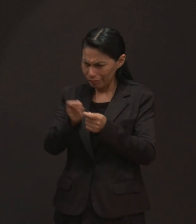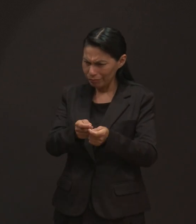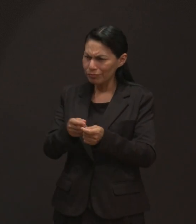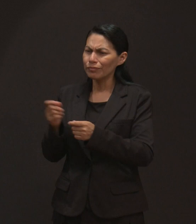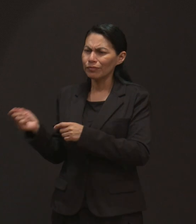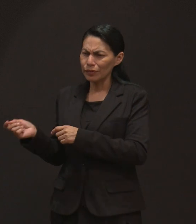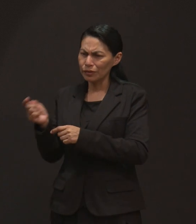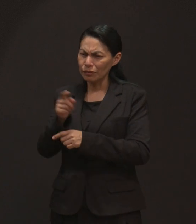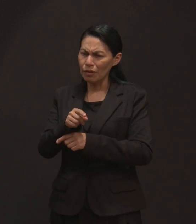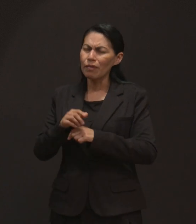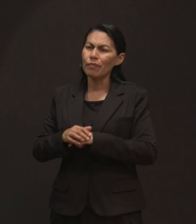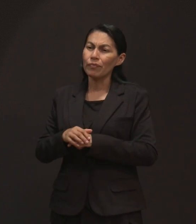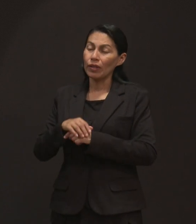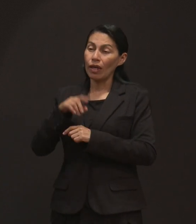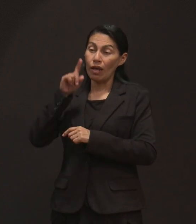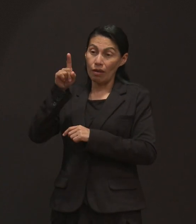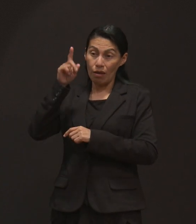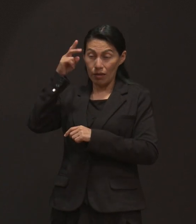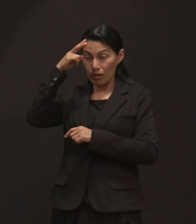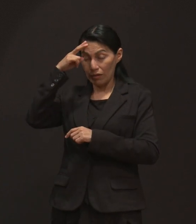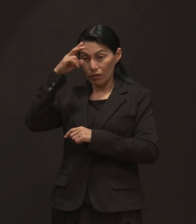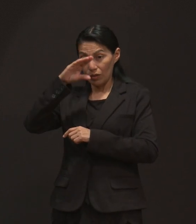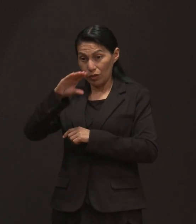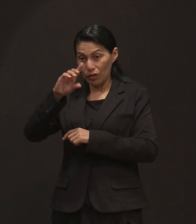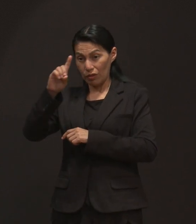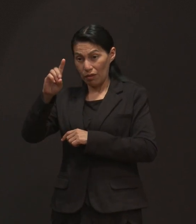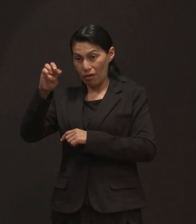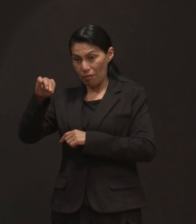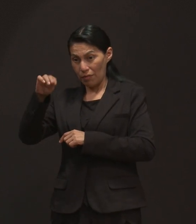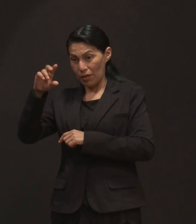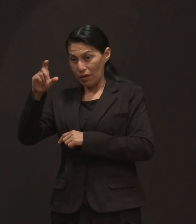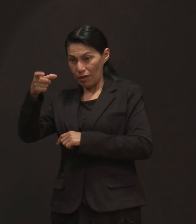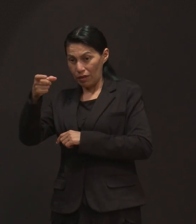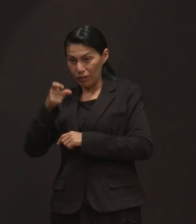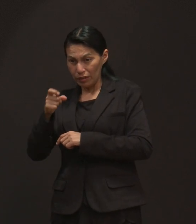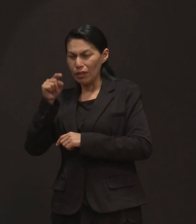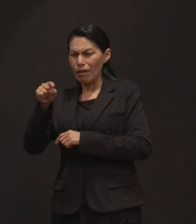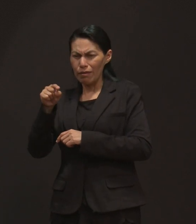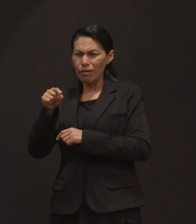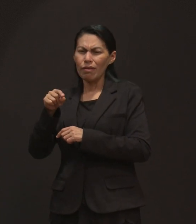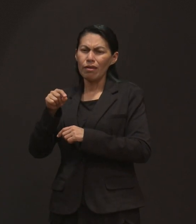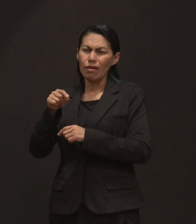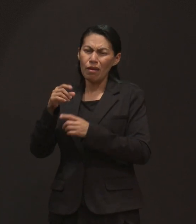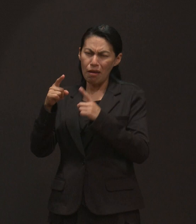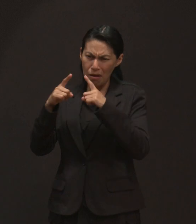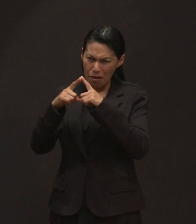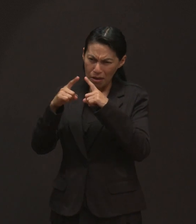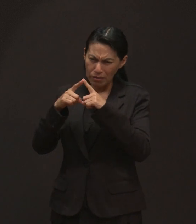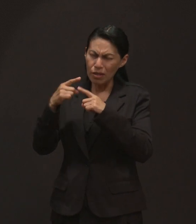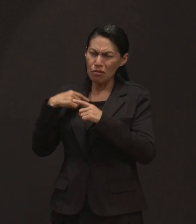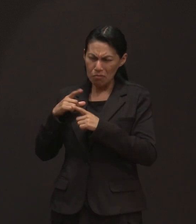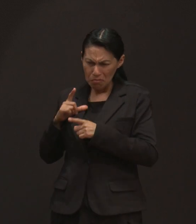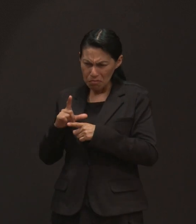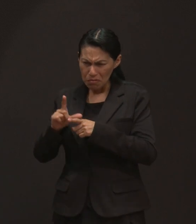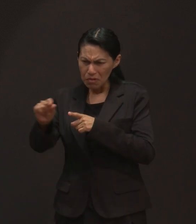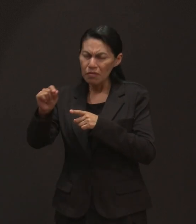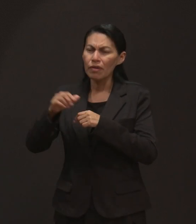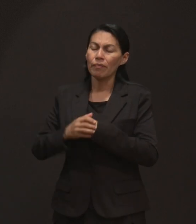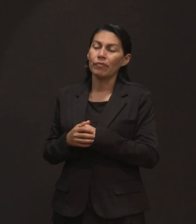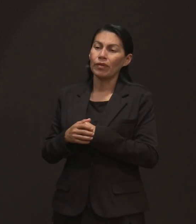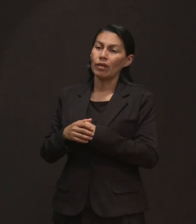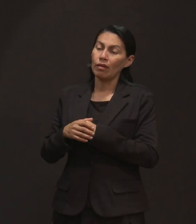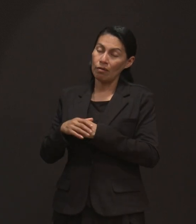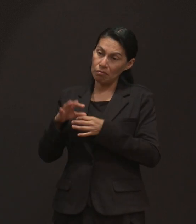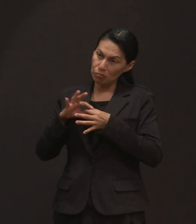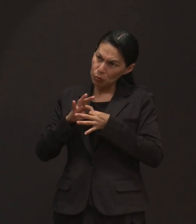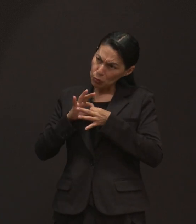en la central, la Ciudad de México. Ahí inicié conociendo a Dios de pequeña y ahí empecé una relación con